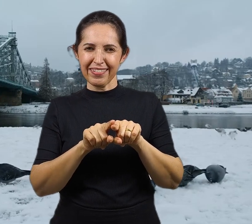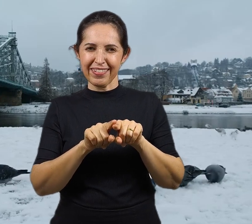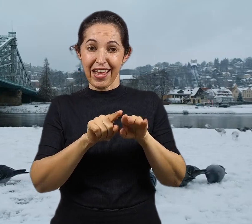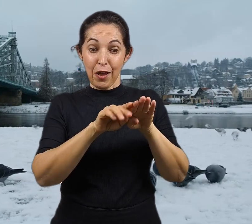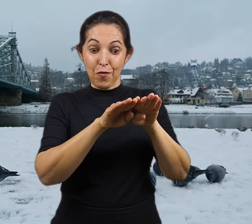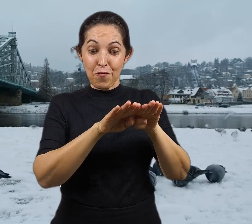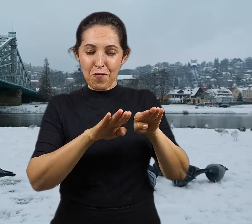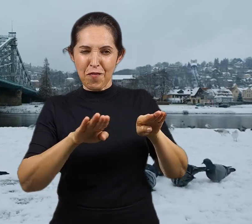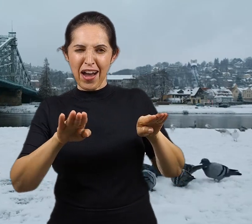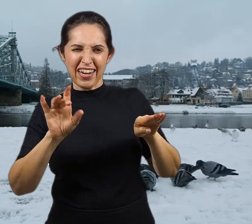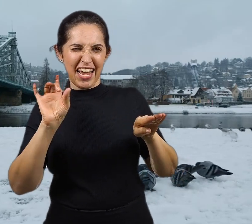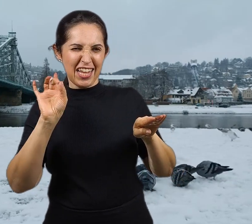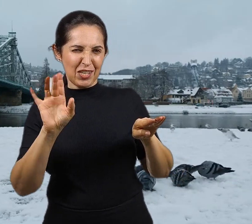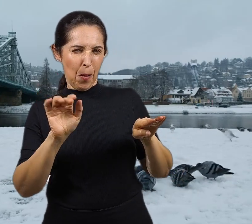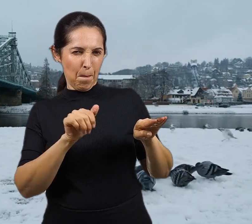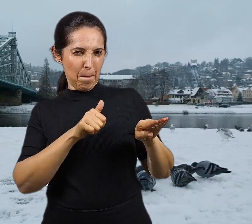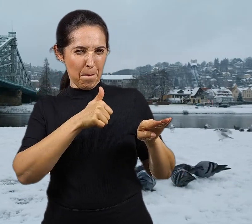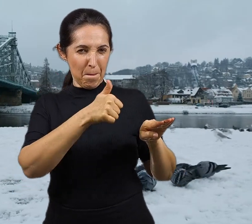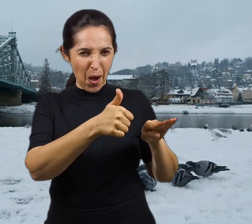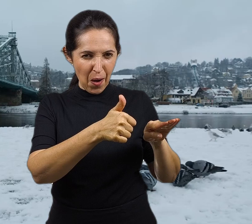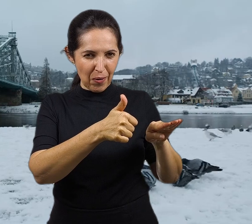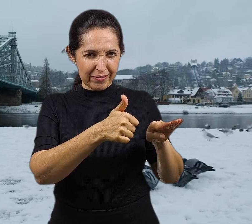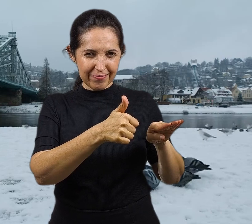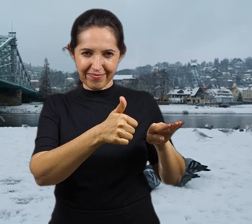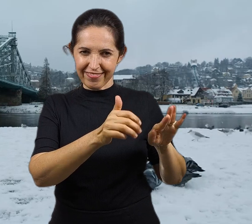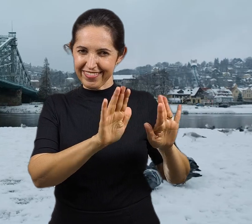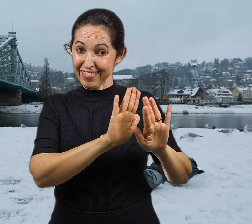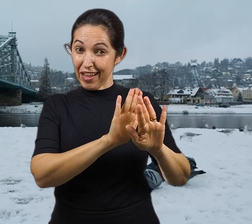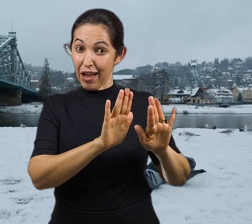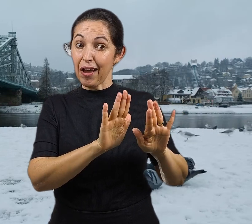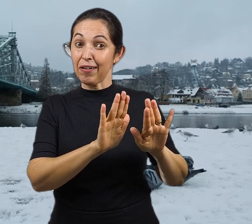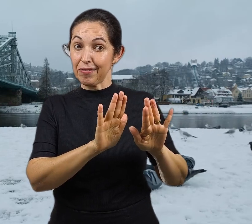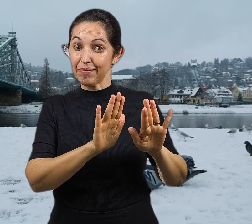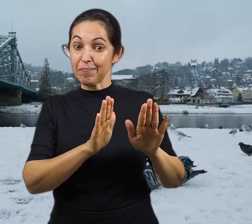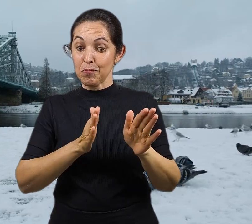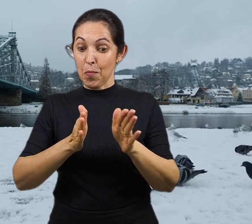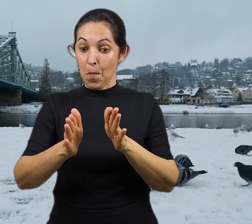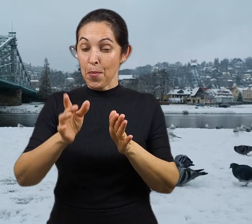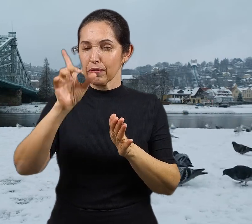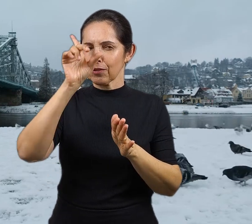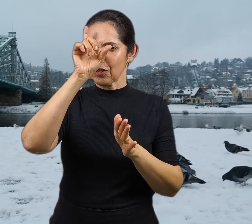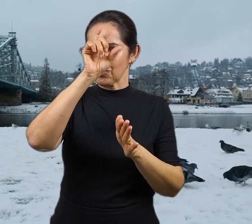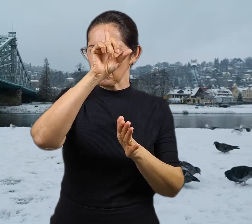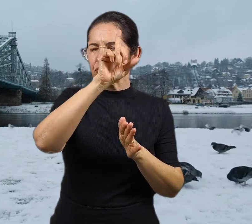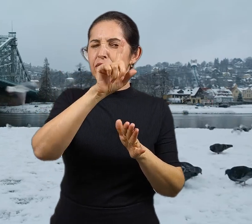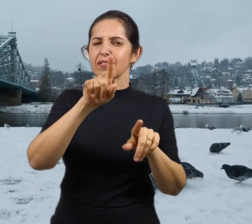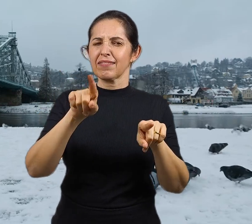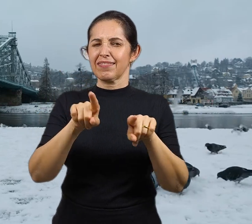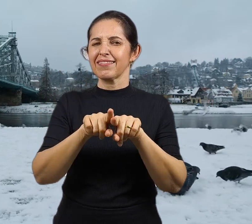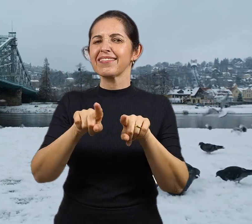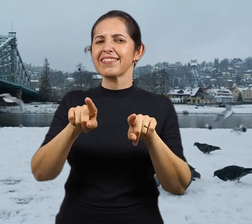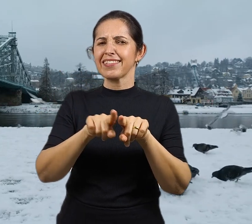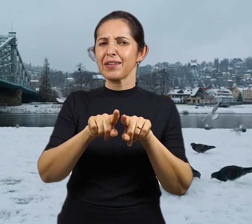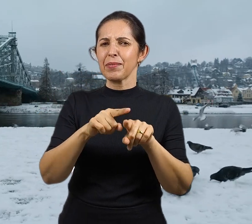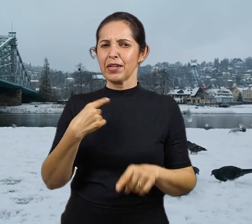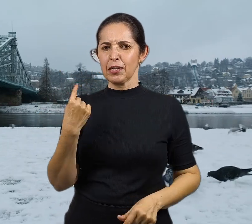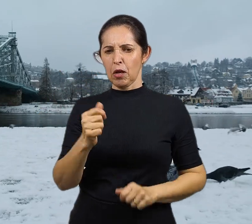prova também. Então nós estamos possuindo a terra, nós estamos caminhando em direção à terra. Você está preparado a ser provado?